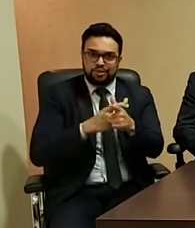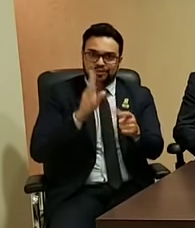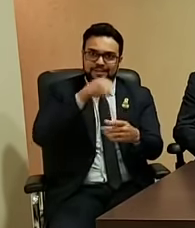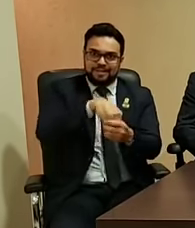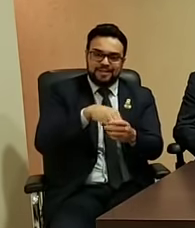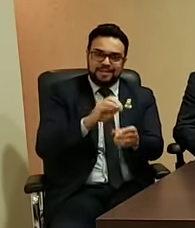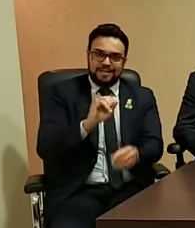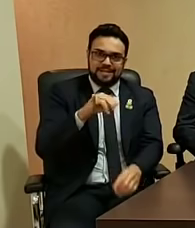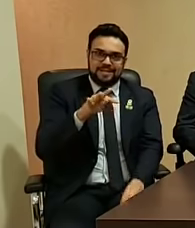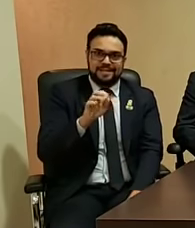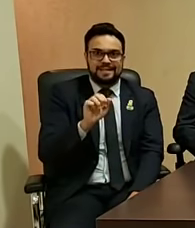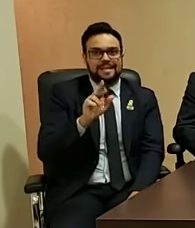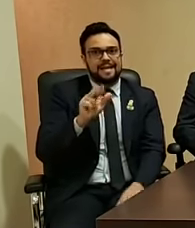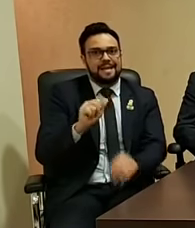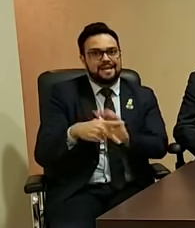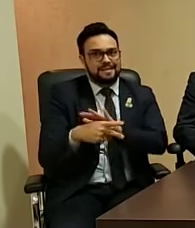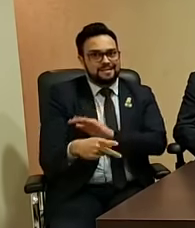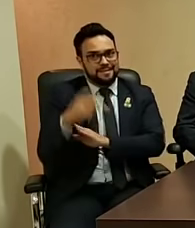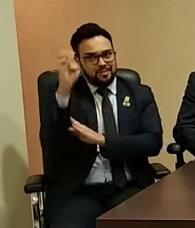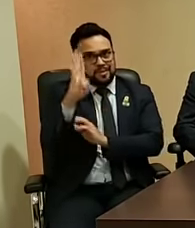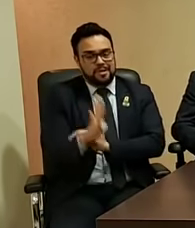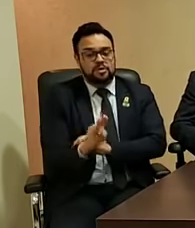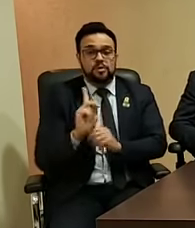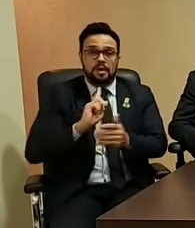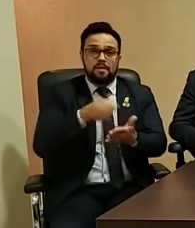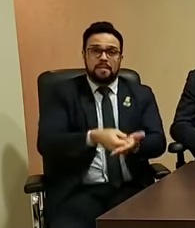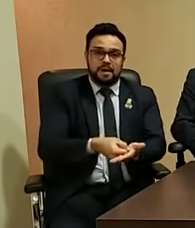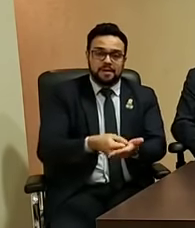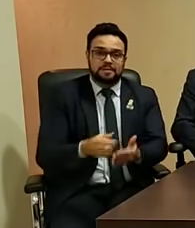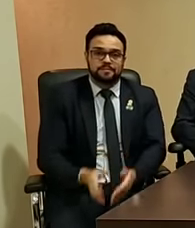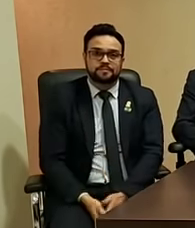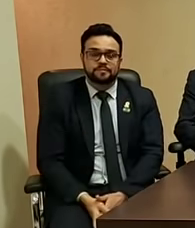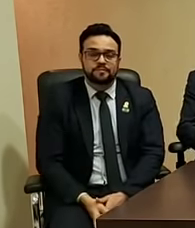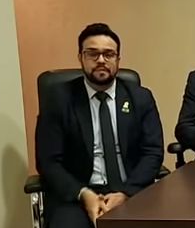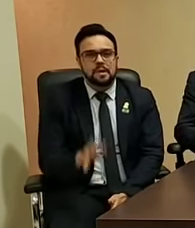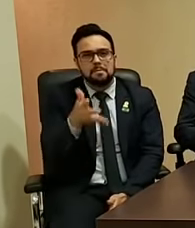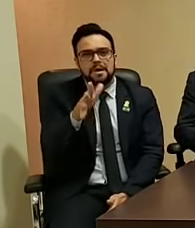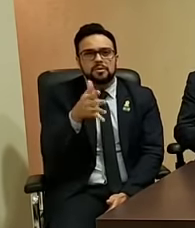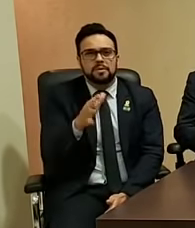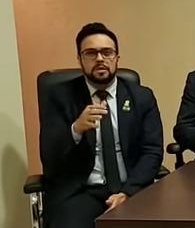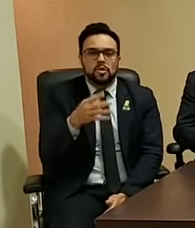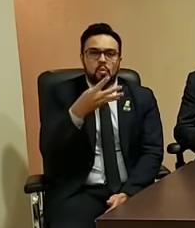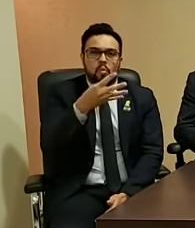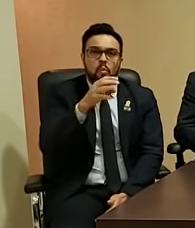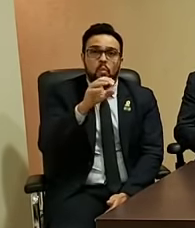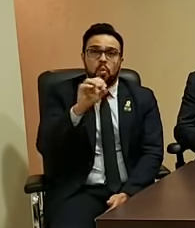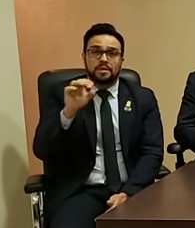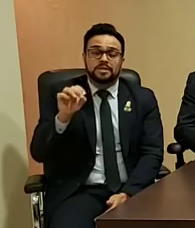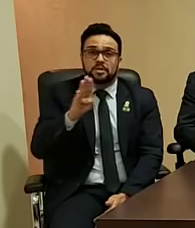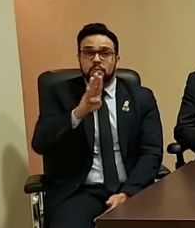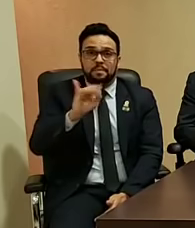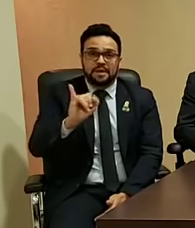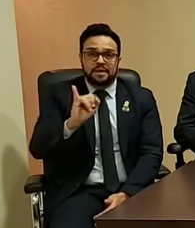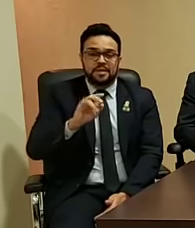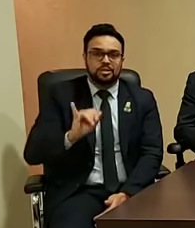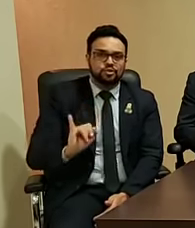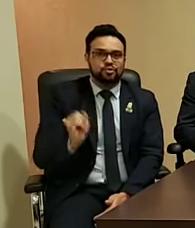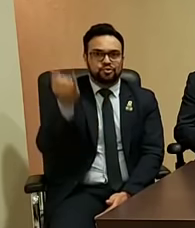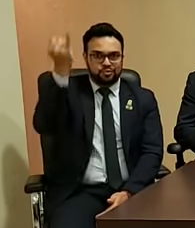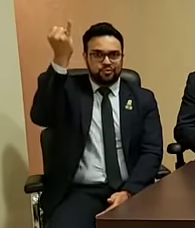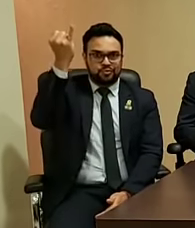Esse ano, presente ano aqui, estamos pagando, completando o ano, pagando aproximadamente 400 bilhões de reais de juros.